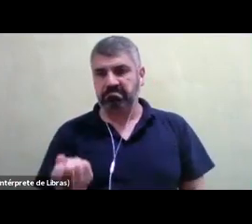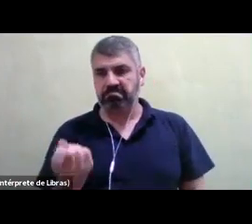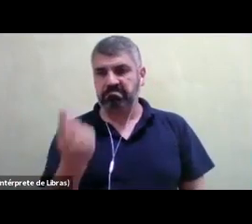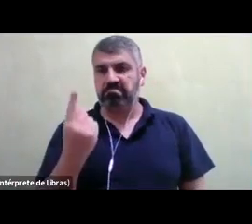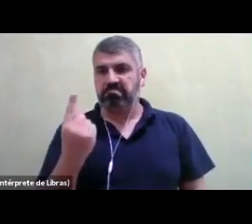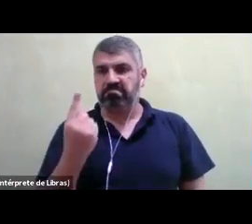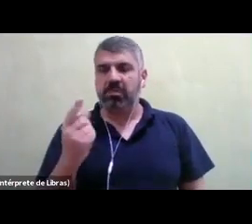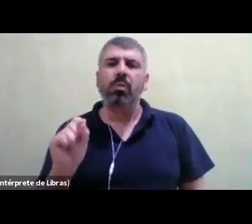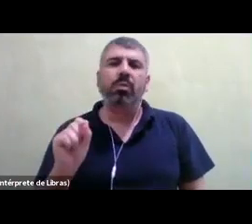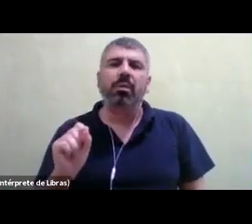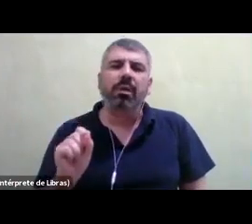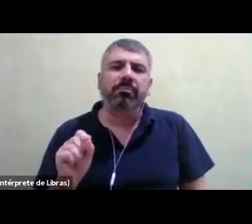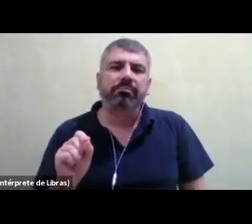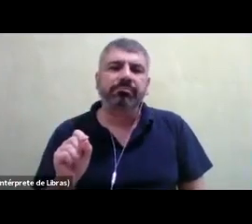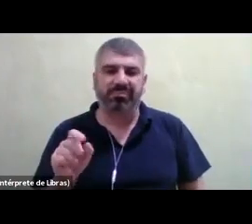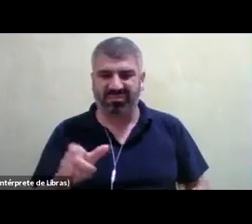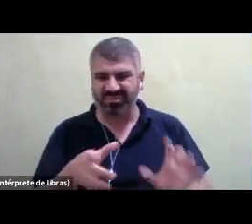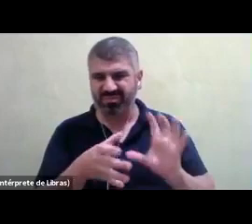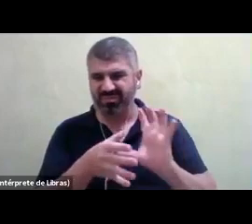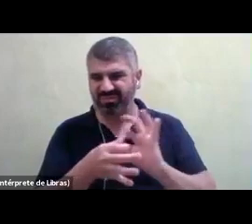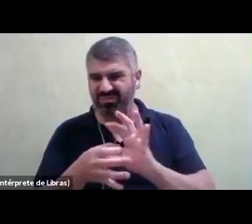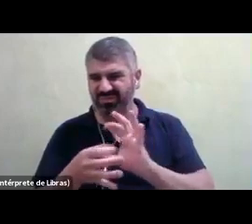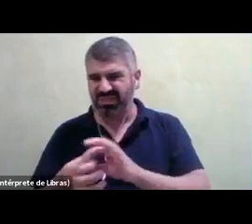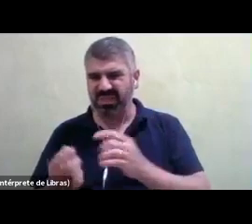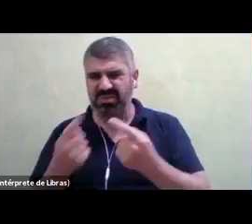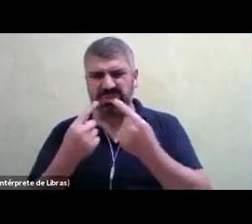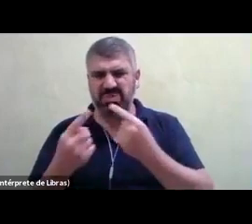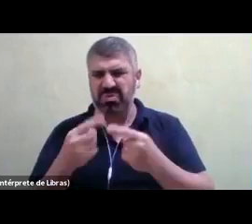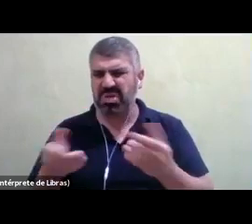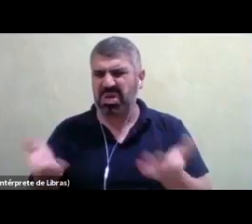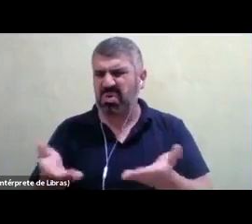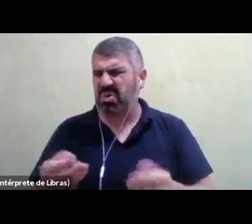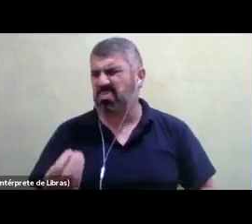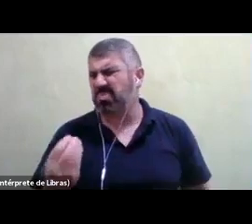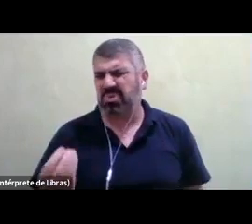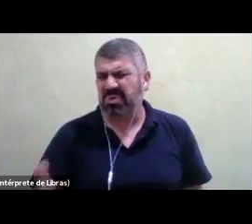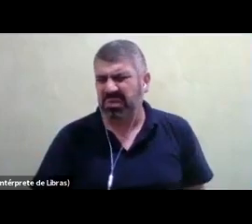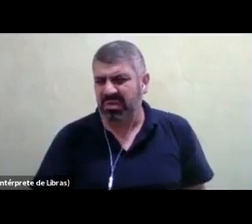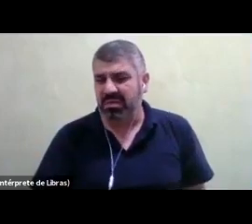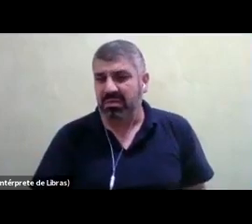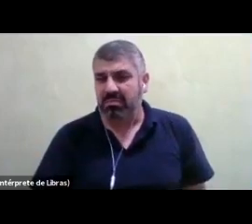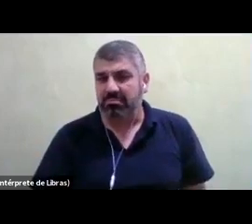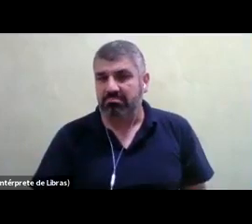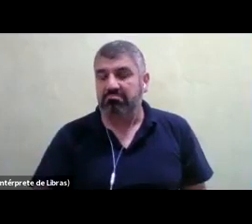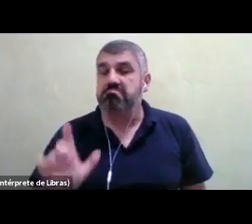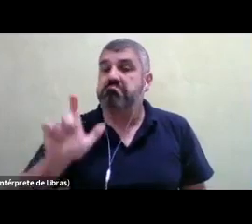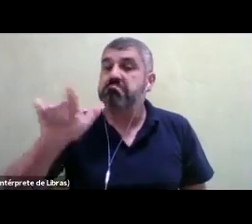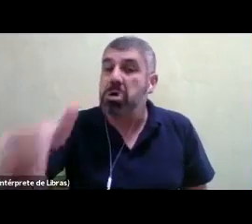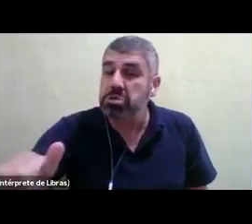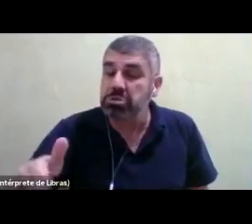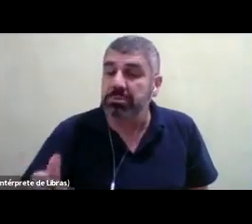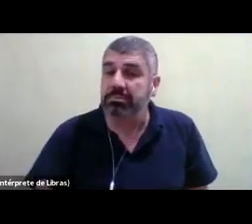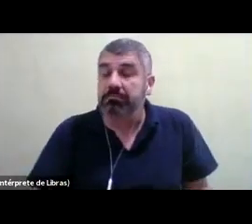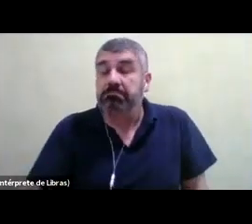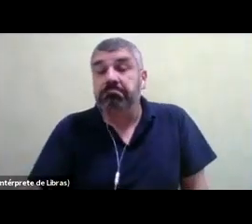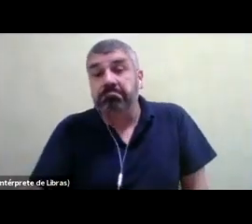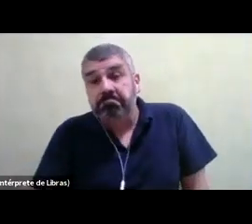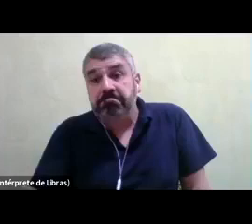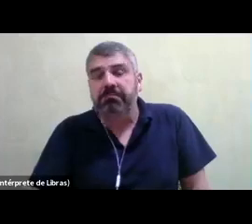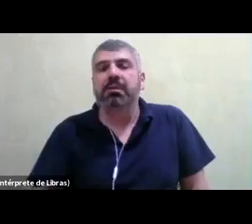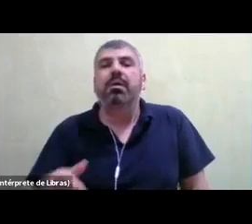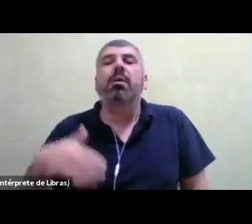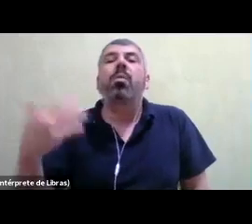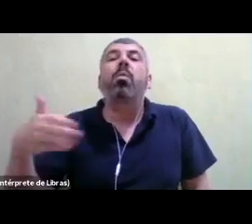de que esses contextos não serão agora discutidos. Eles serão discutidos depois. E aí, depois